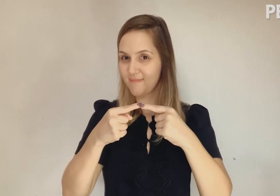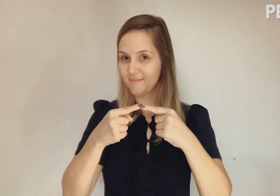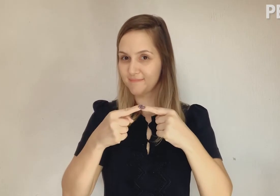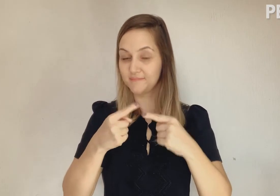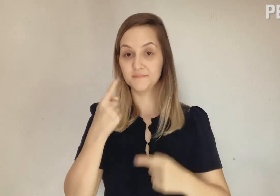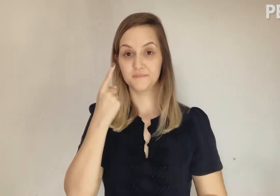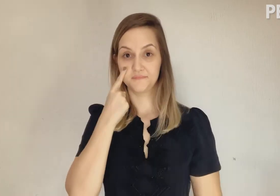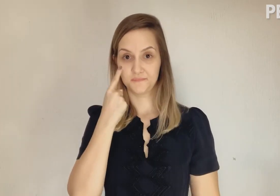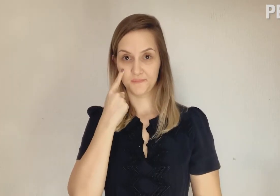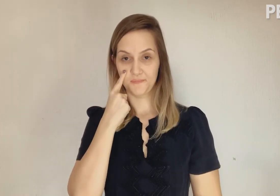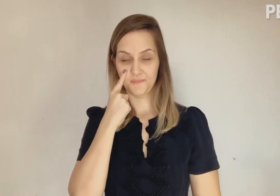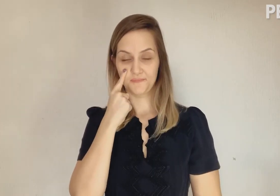agora vamos conferir?